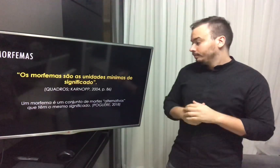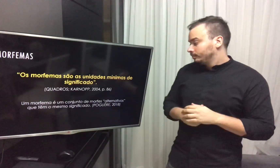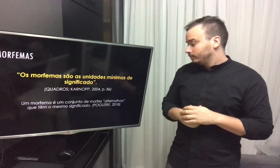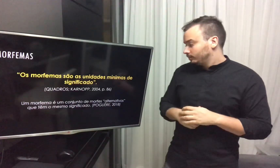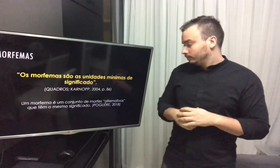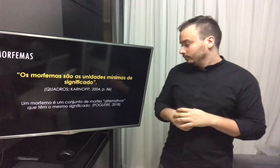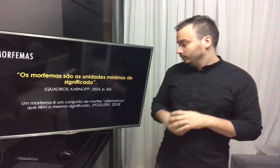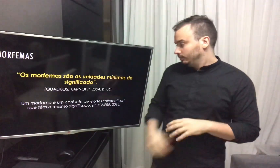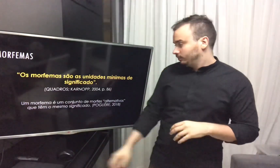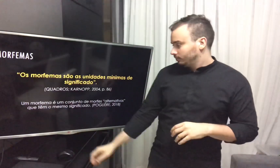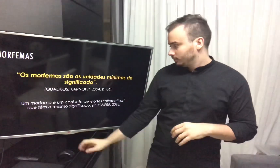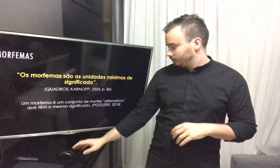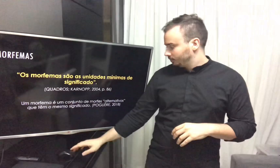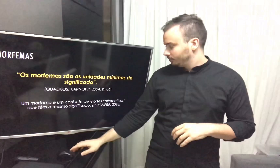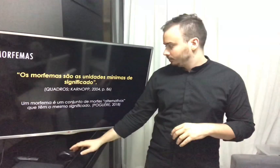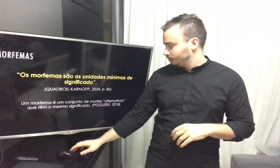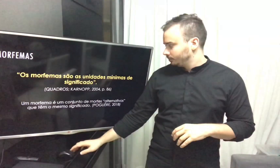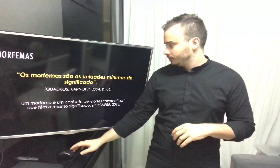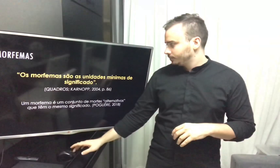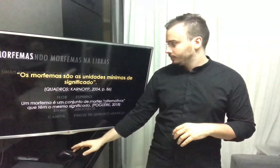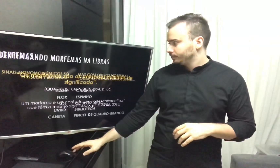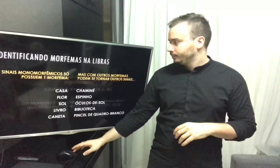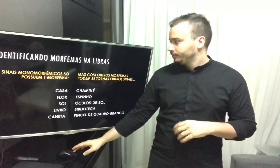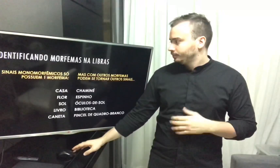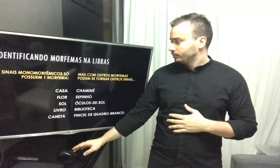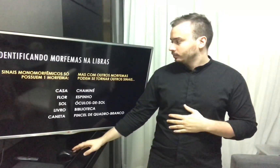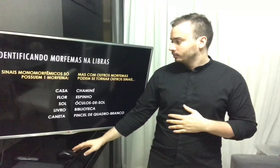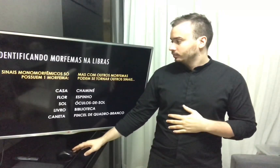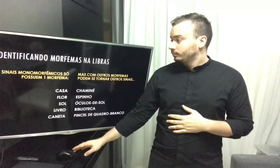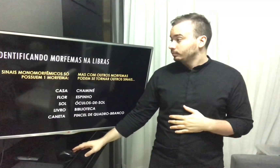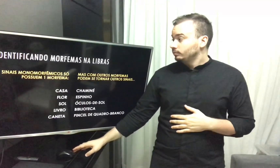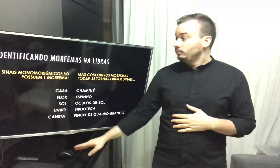ele obrigatoriamente traz um significado.